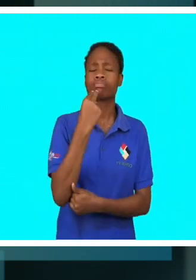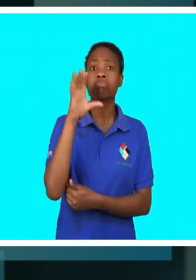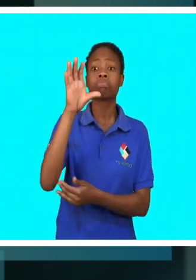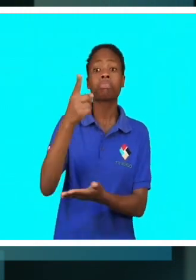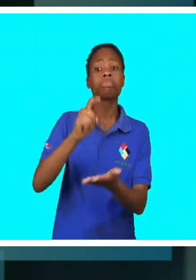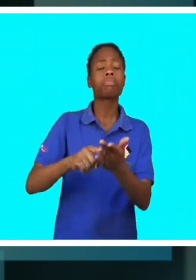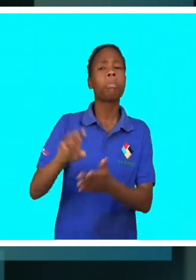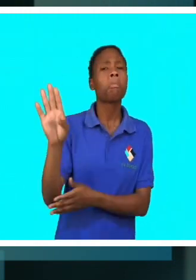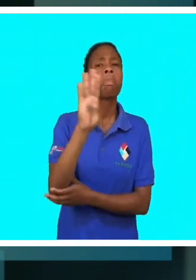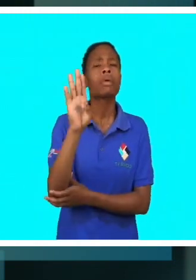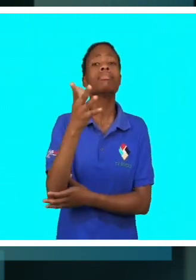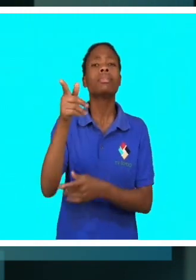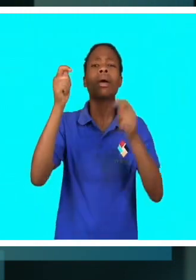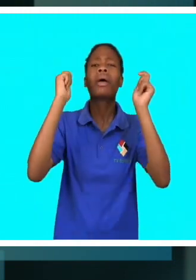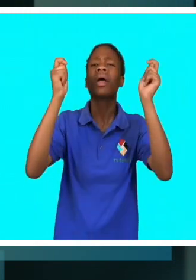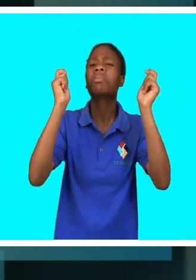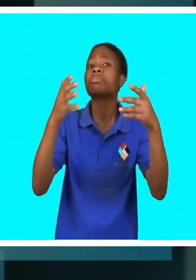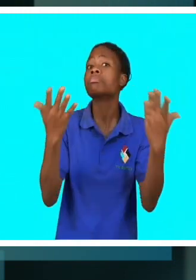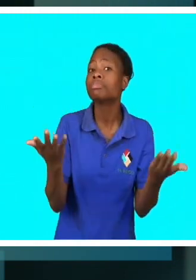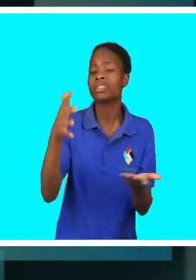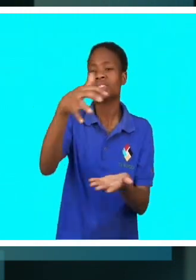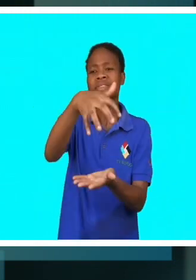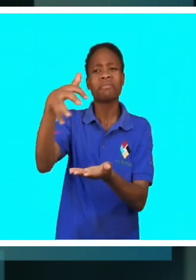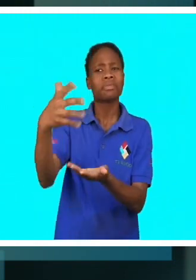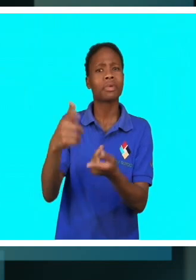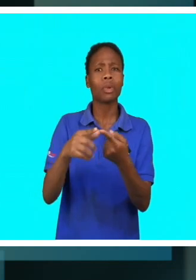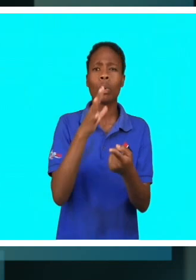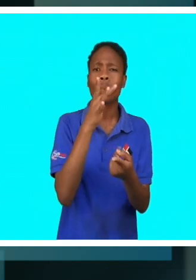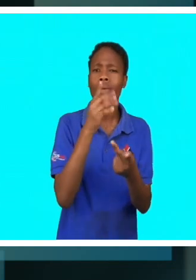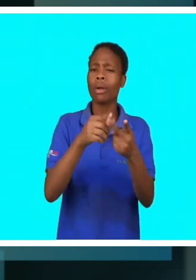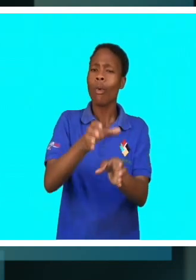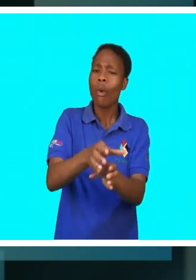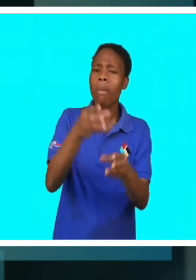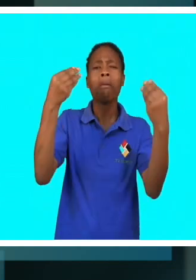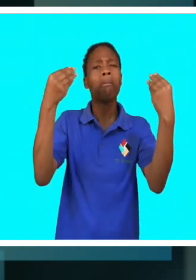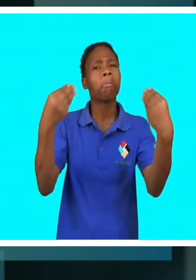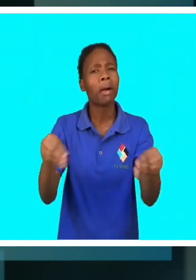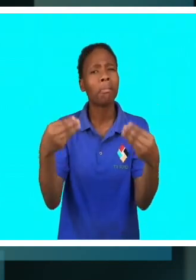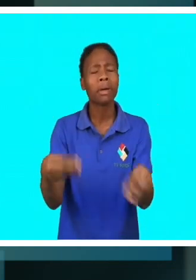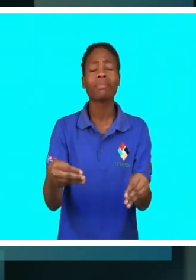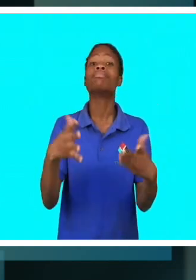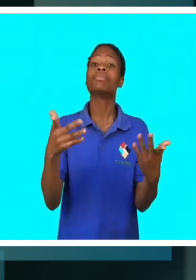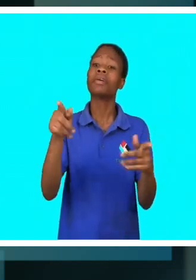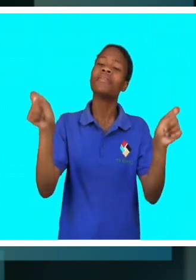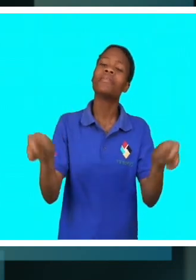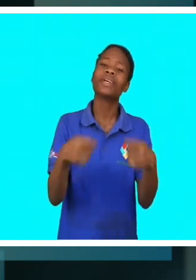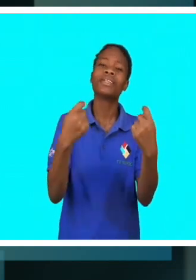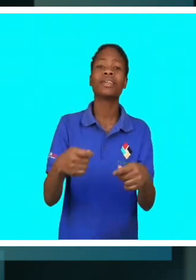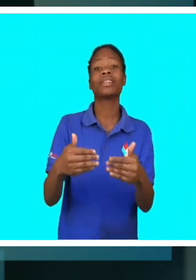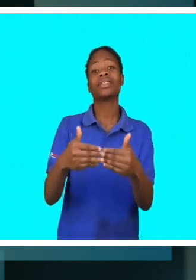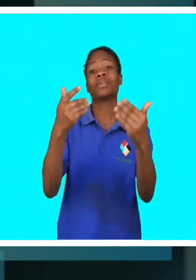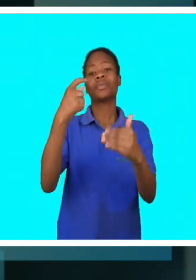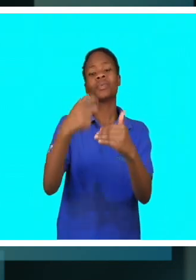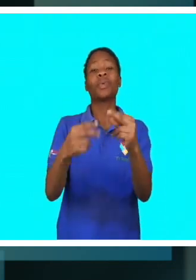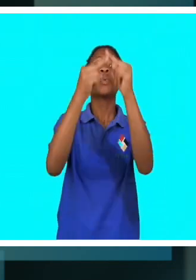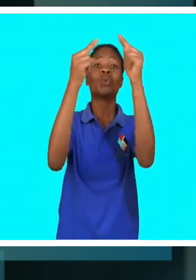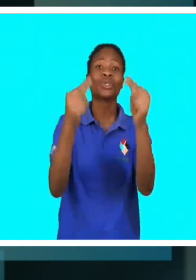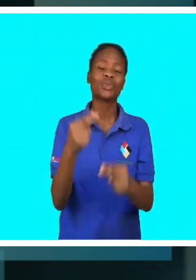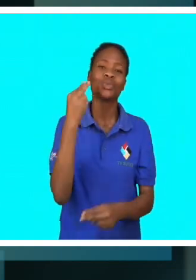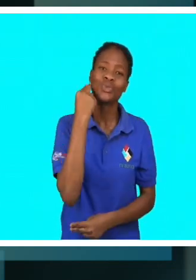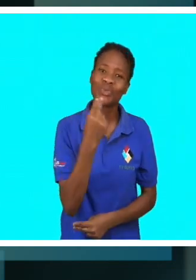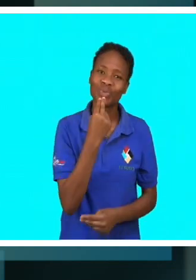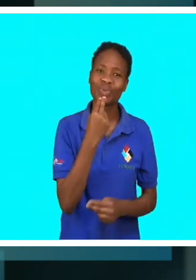surdos da cidade da Beira juntou-se para uma campanha de recolha de resíduos sólidos naquela urbe. O evento